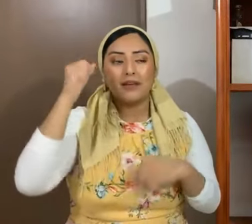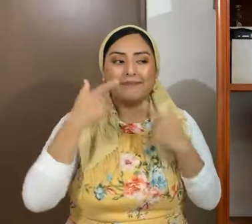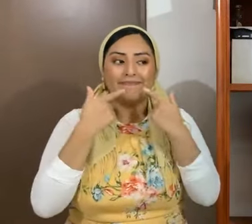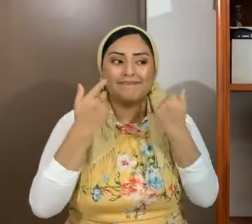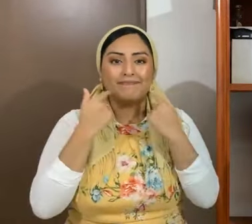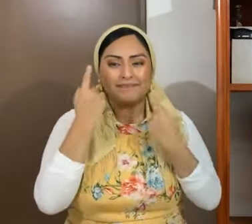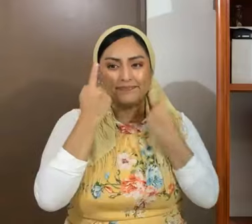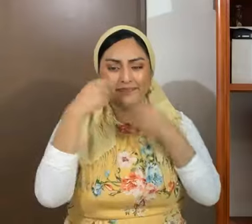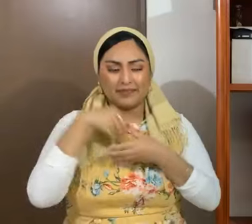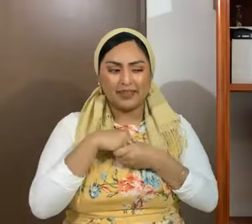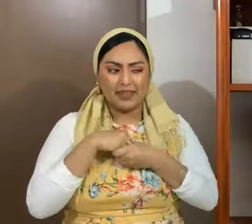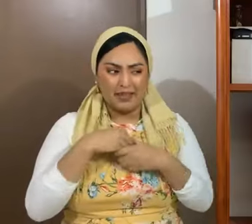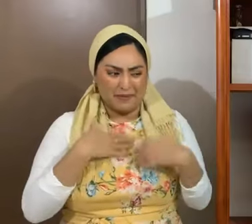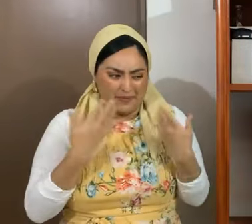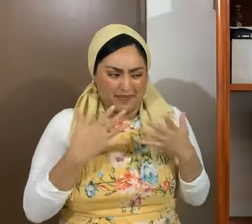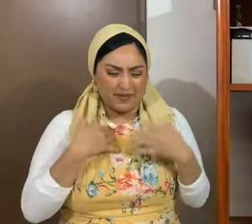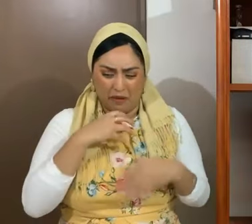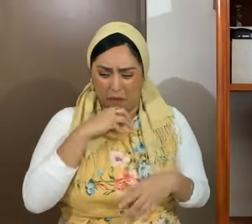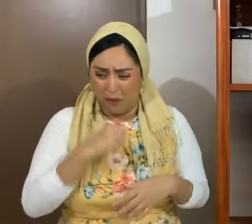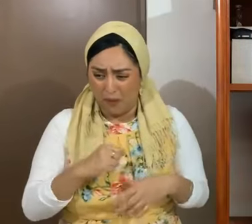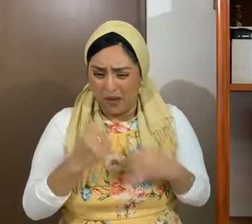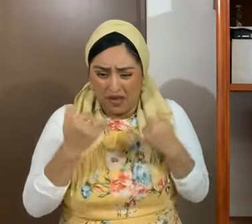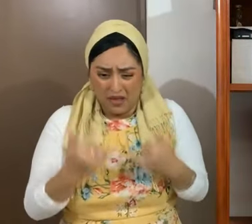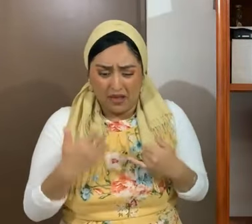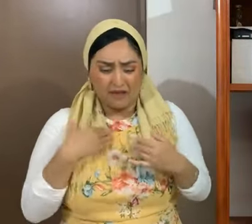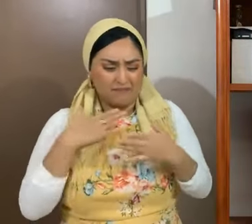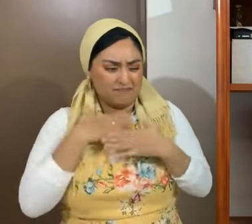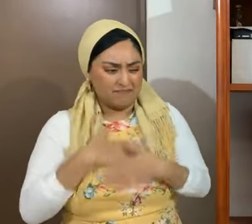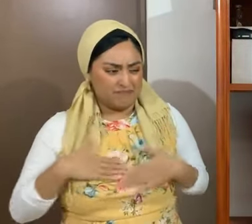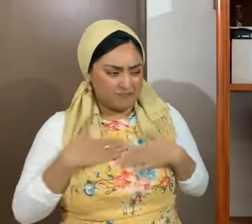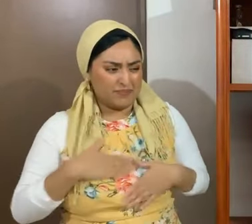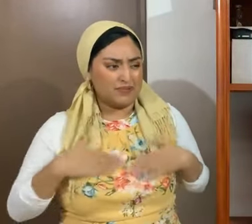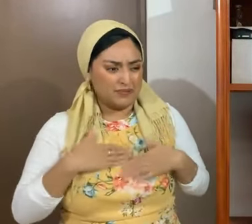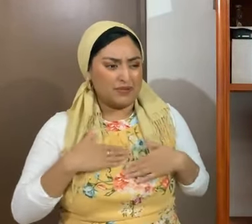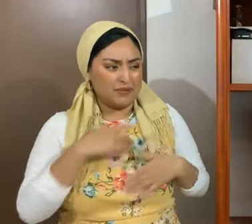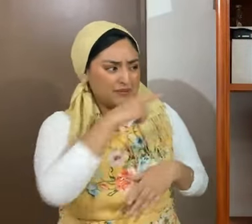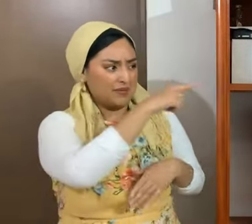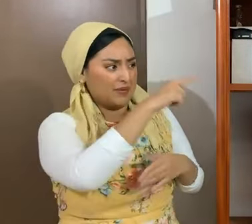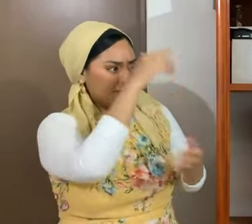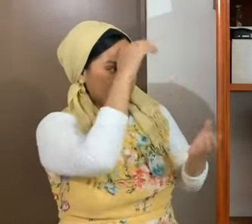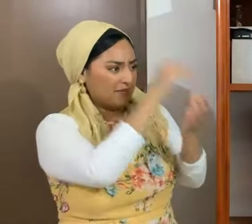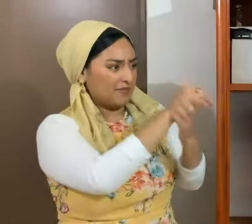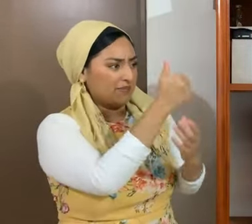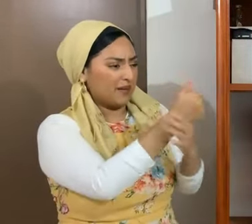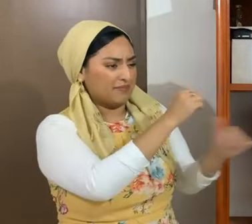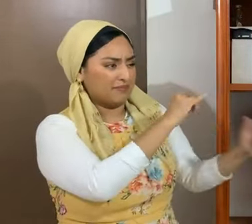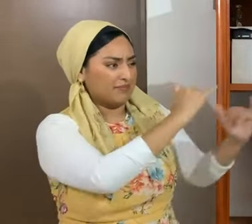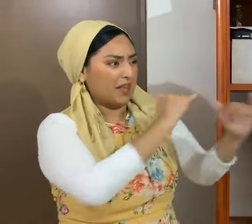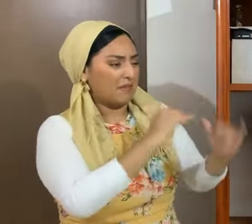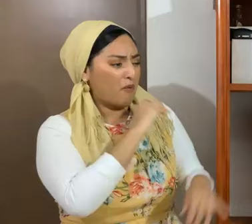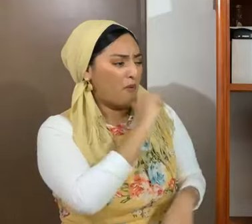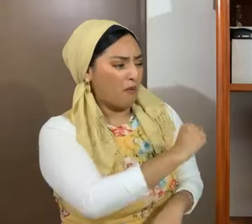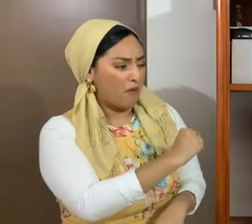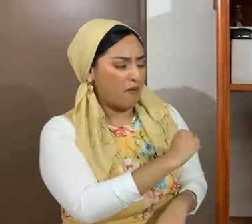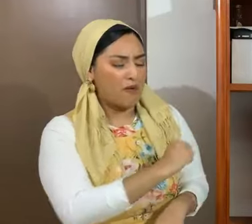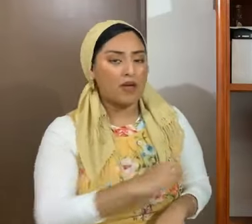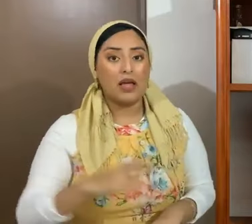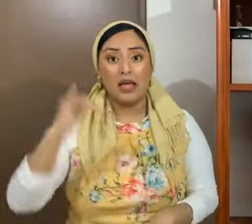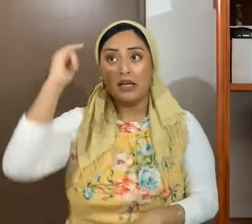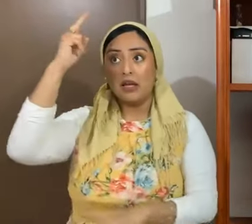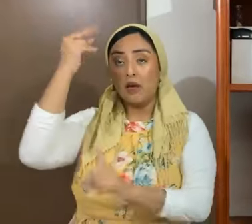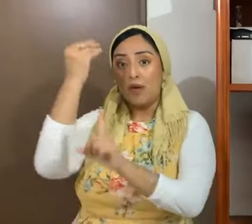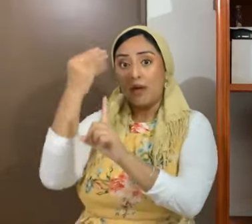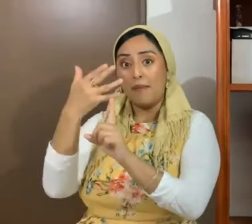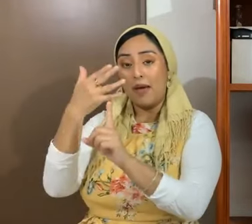sí diciendo, después que he envejecido, ¿tendré deleite siendo también mi señor ya viejo? Entonces Yahweh dijo a Abraham, ¿por